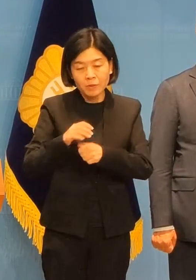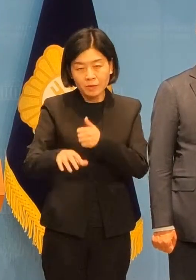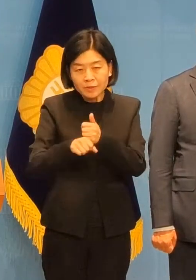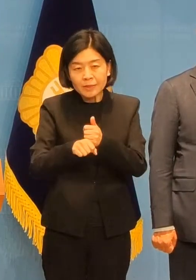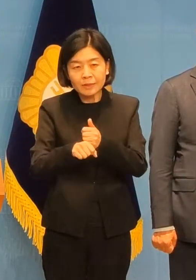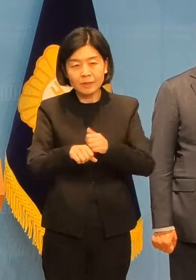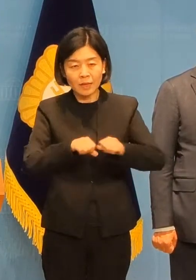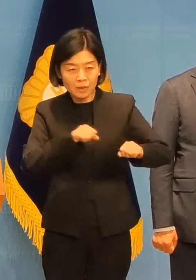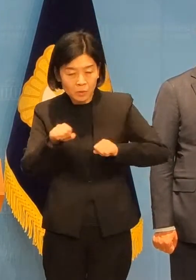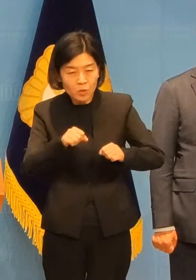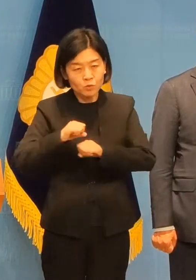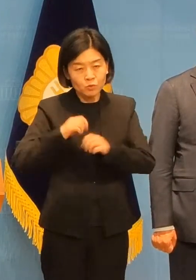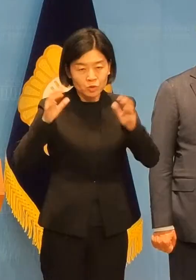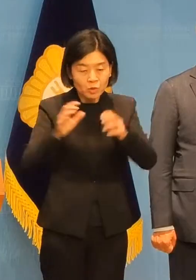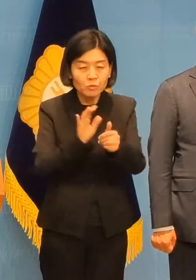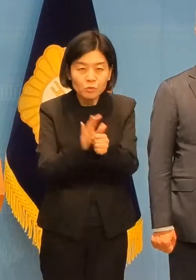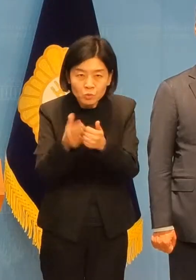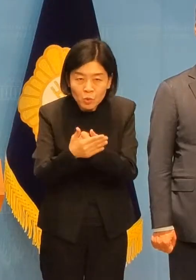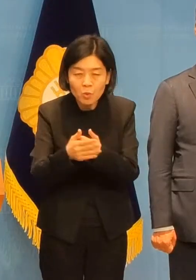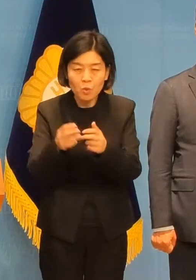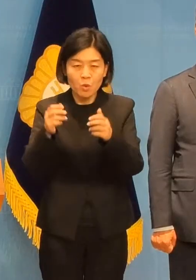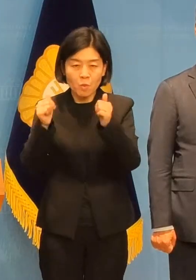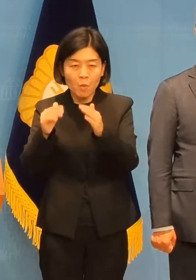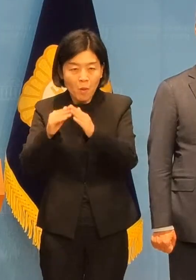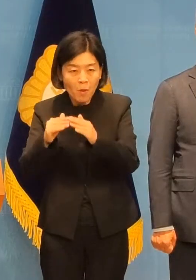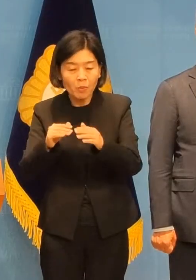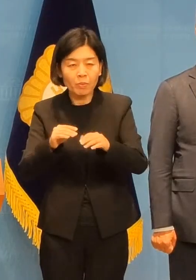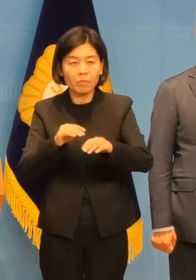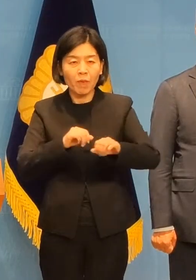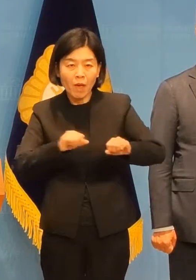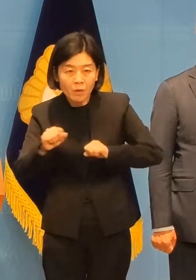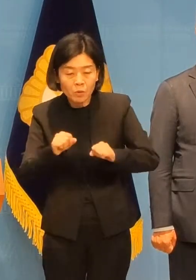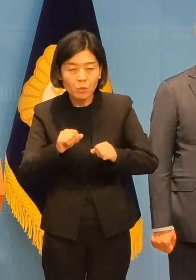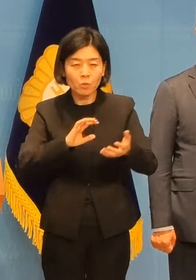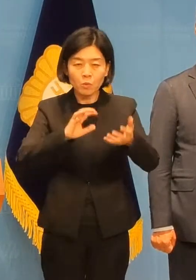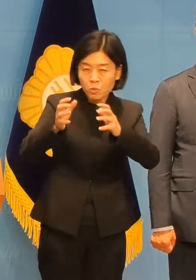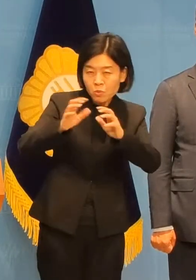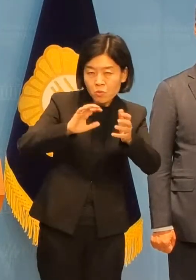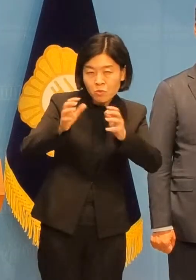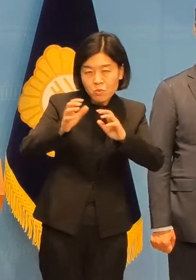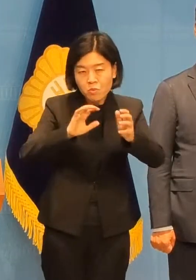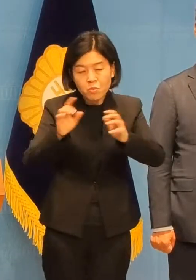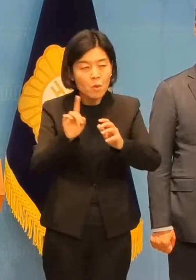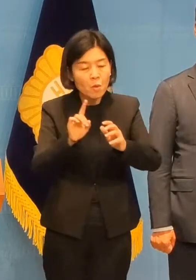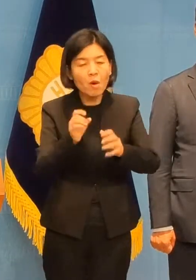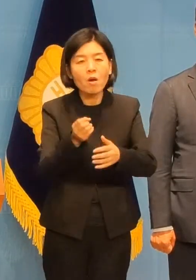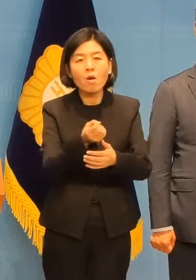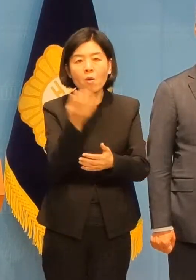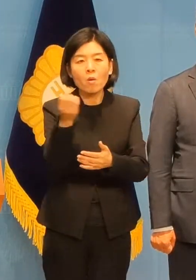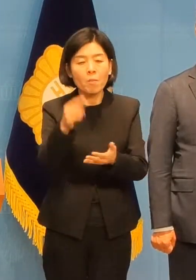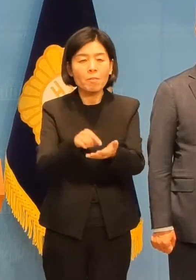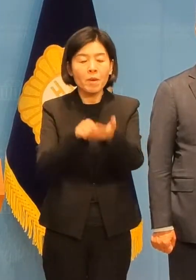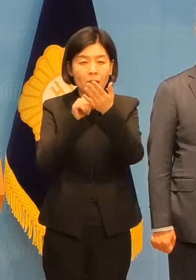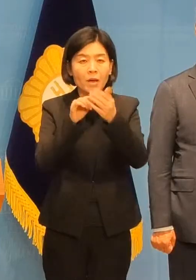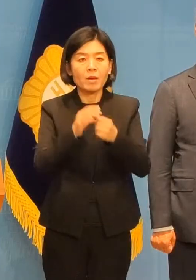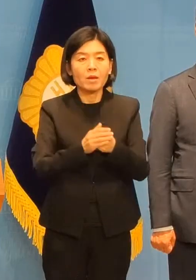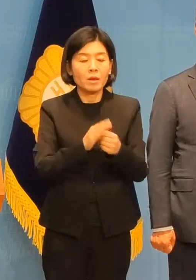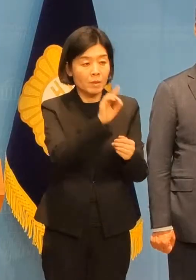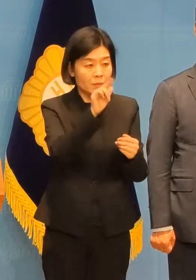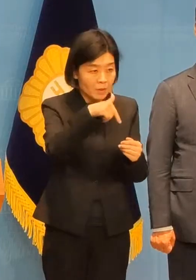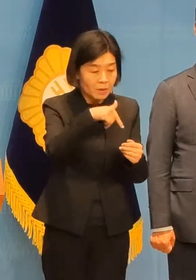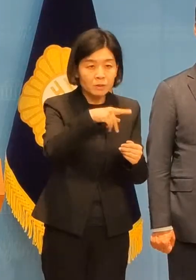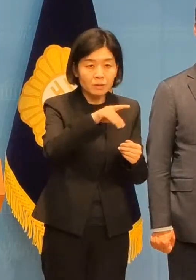체계, 법원의 대응 지침까지 논의한 것으로 언론을 통해 밝혀졌습니다. 이에 대하여 박성재